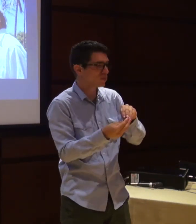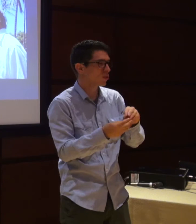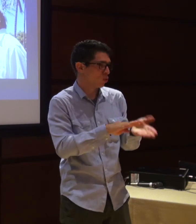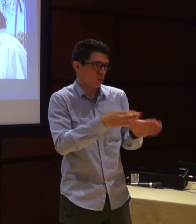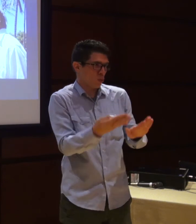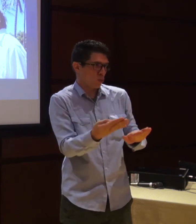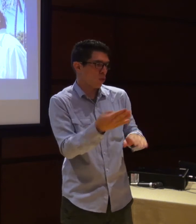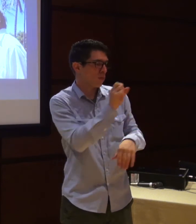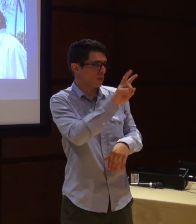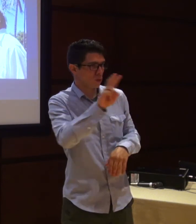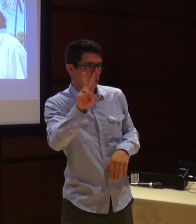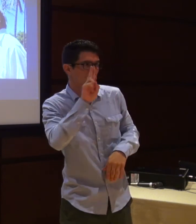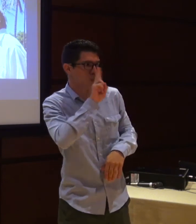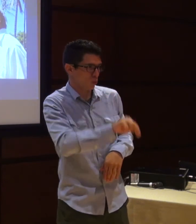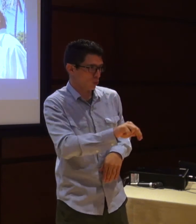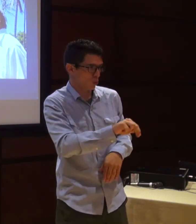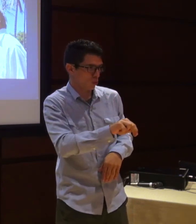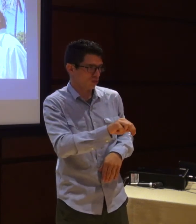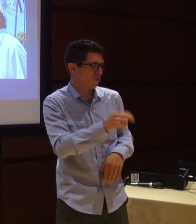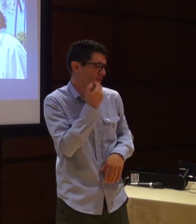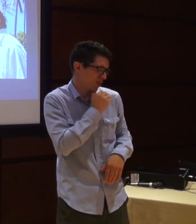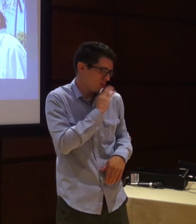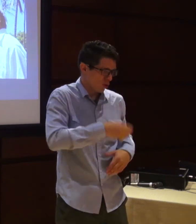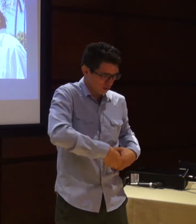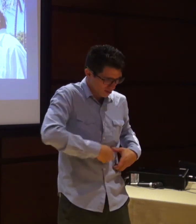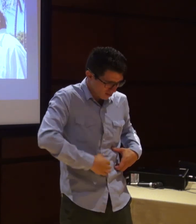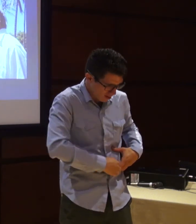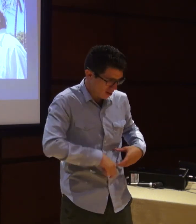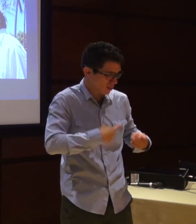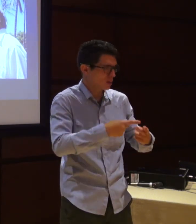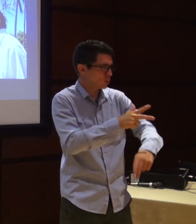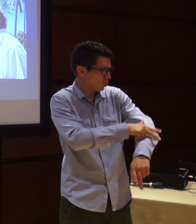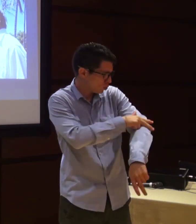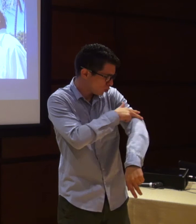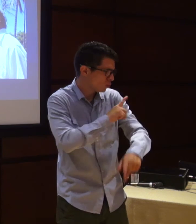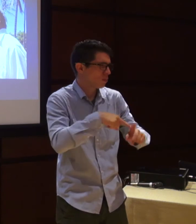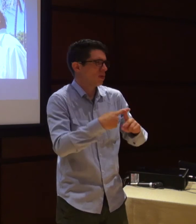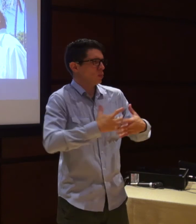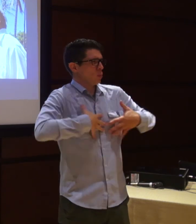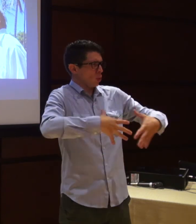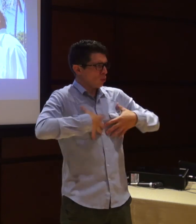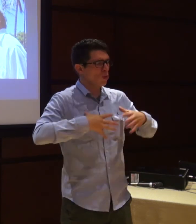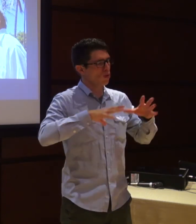Bueno, les contaba que Leandro Díaz falleció en la madrugada un 22 de junio. Fue hospitalizado por una